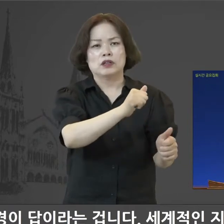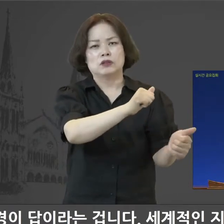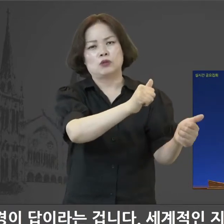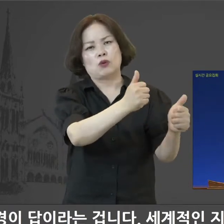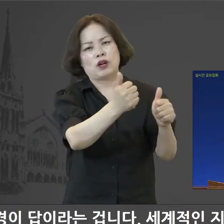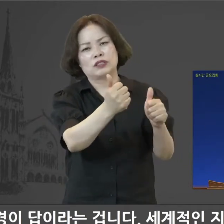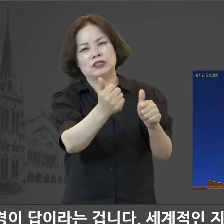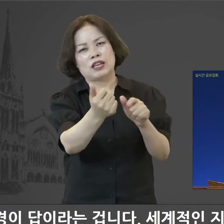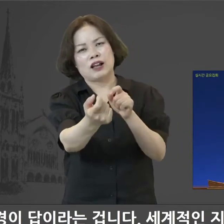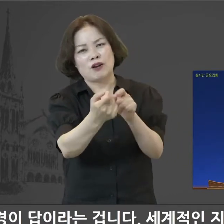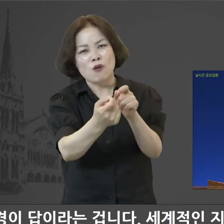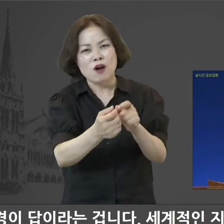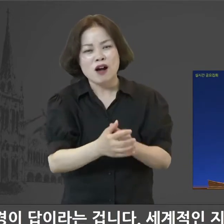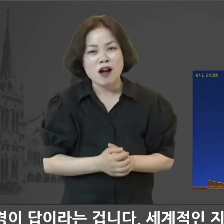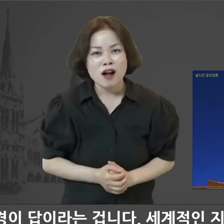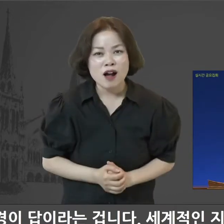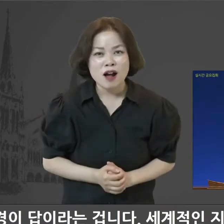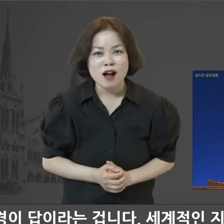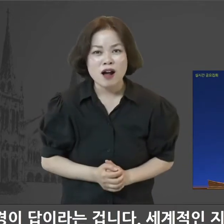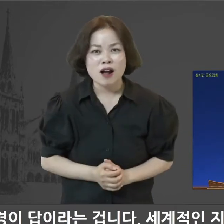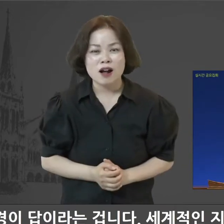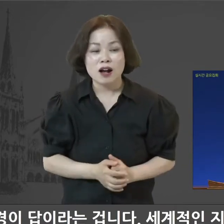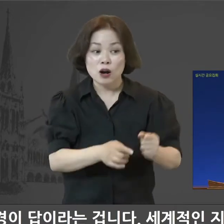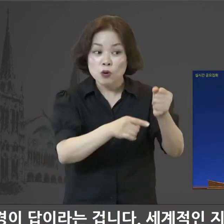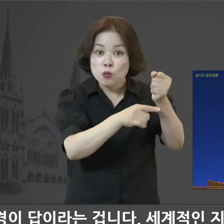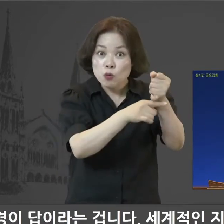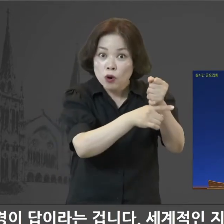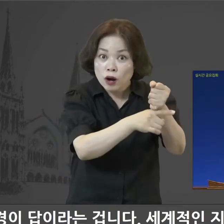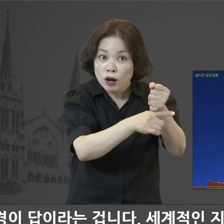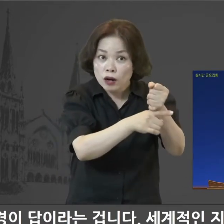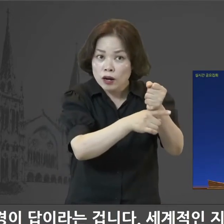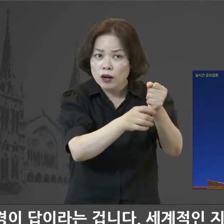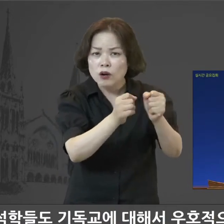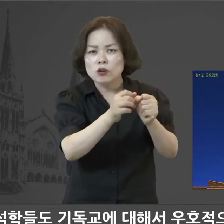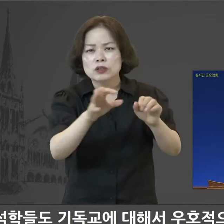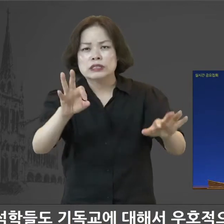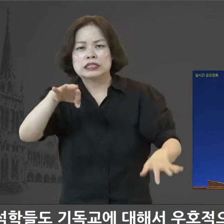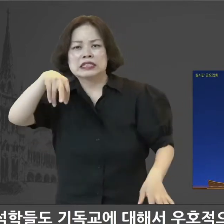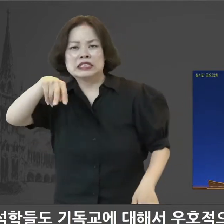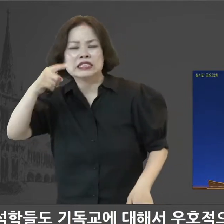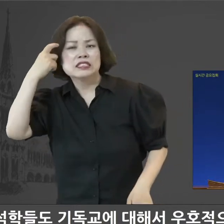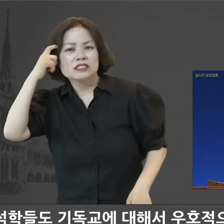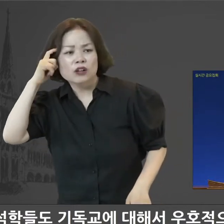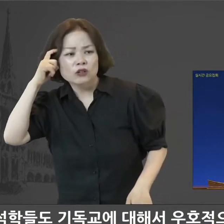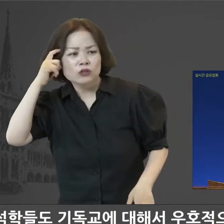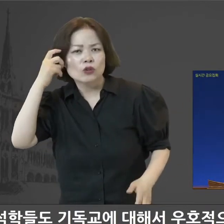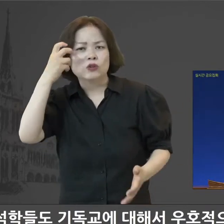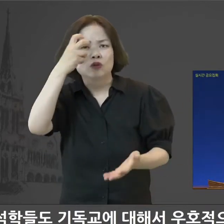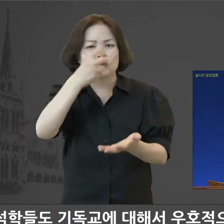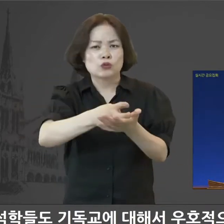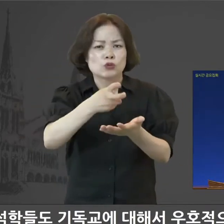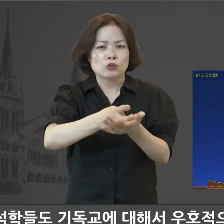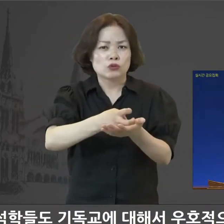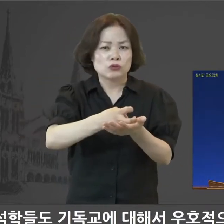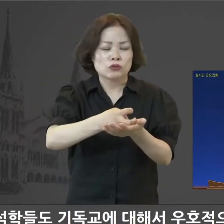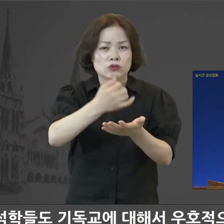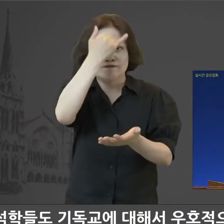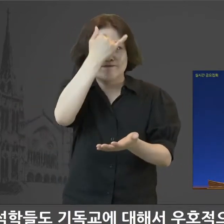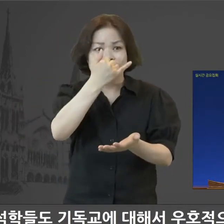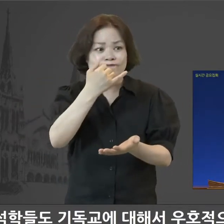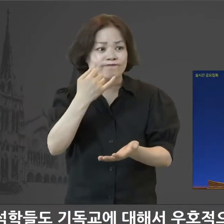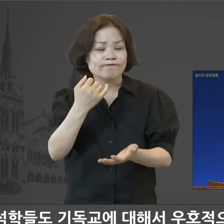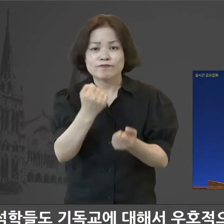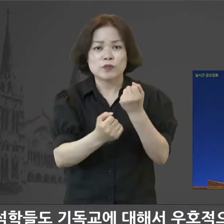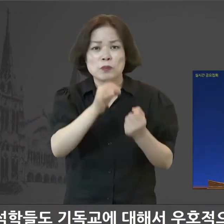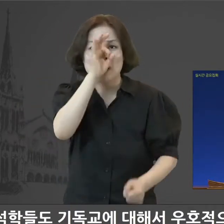있거든요. 그러니까 과학이나 이성이 도덕을 설명해 줄 수가 없어요. 인간은 왜 그렇게